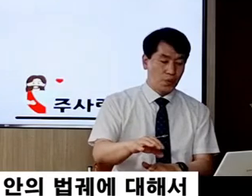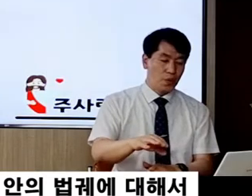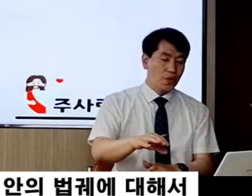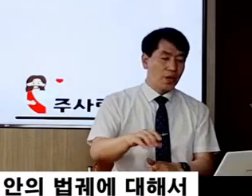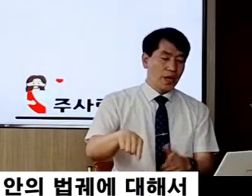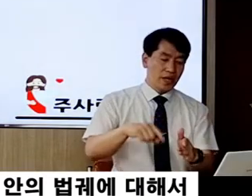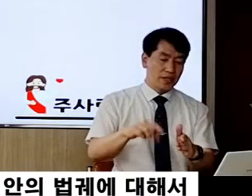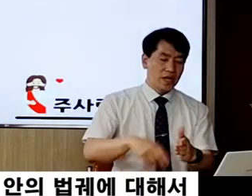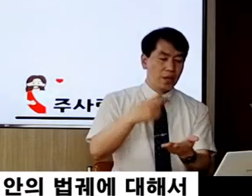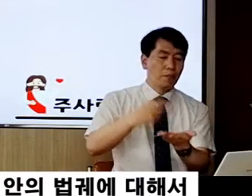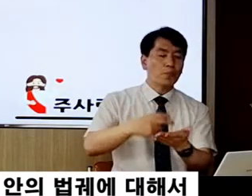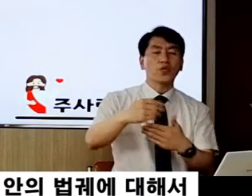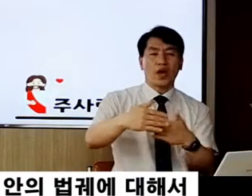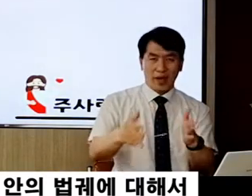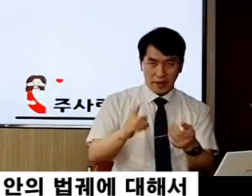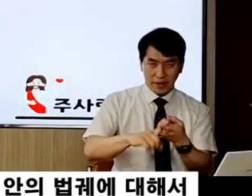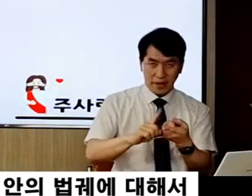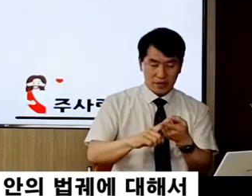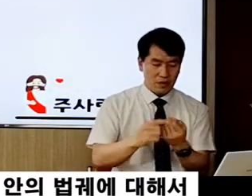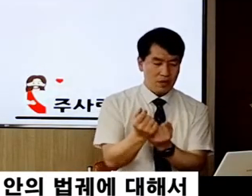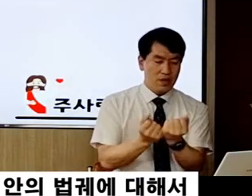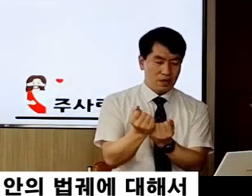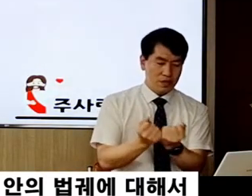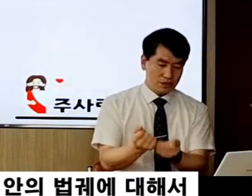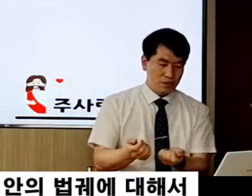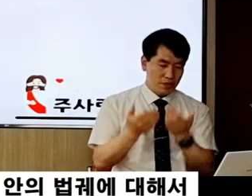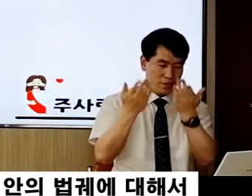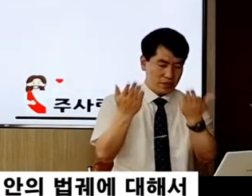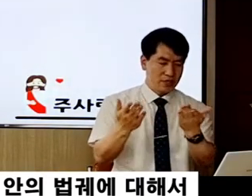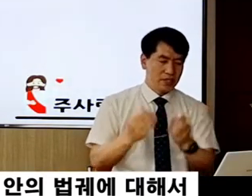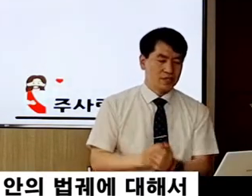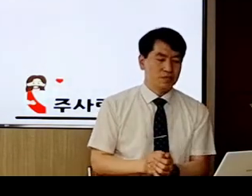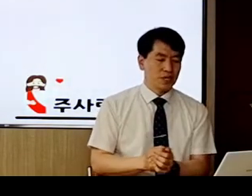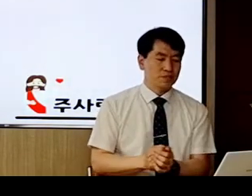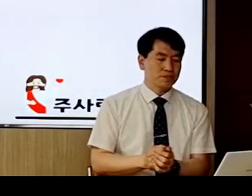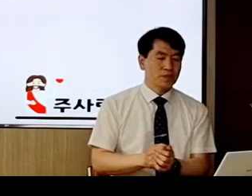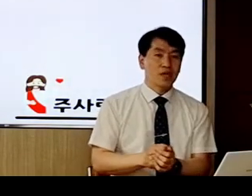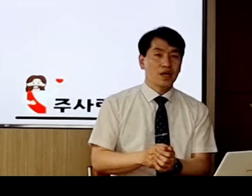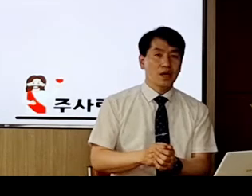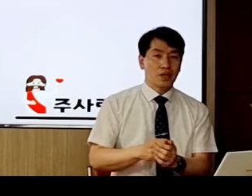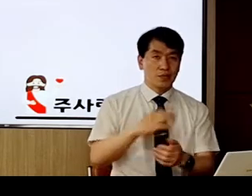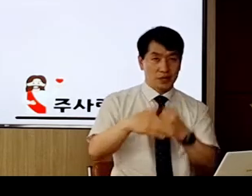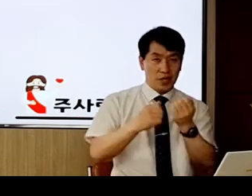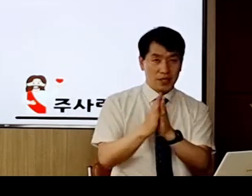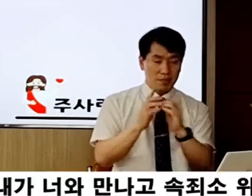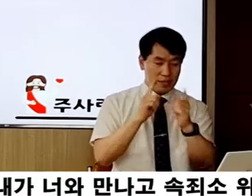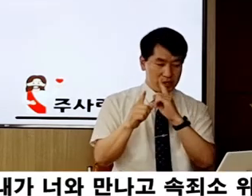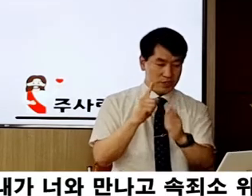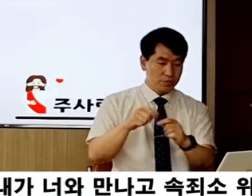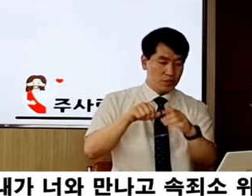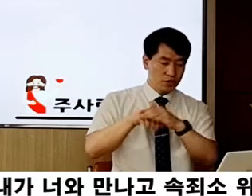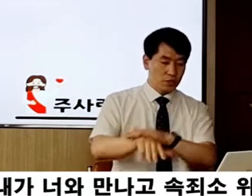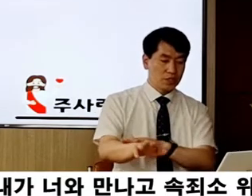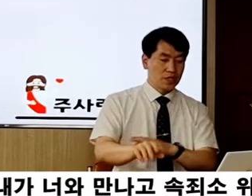지성소 안의 법궤에 대해서 설명드리겠습니다. 먼저 하나님 말씀,